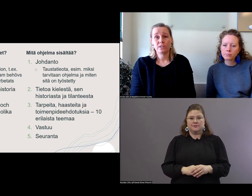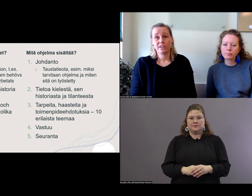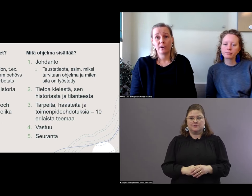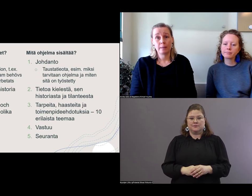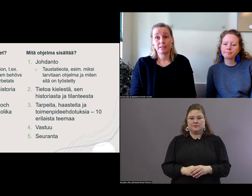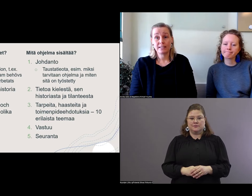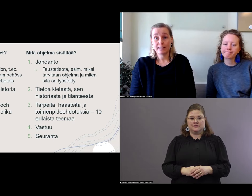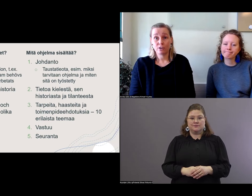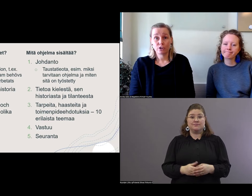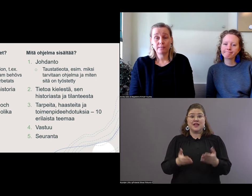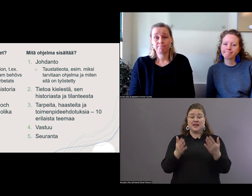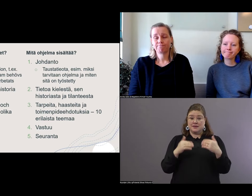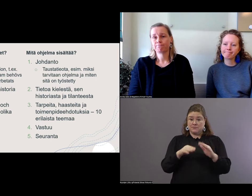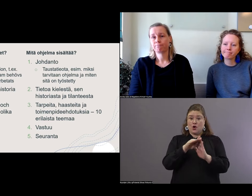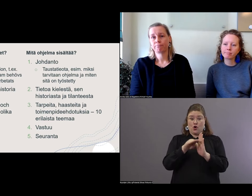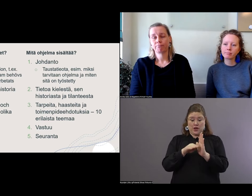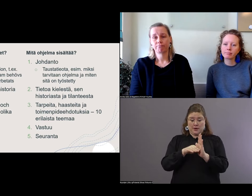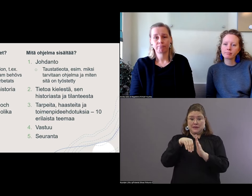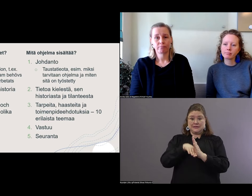Sitten lyhyesti ohjelman sisällöstä.